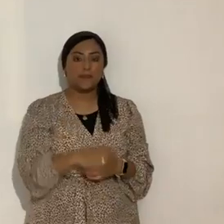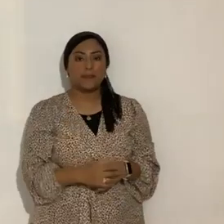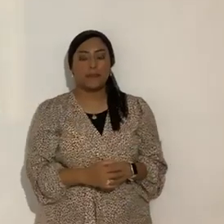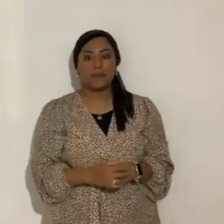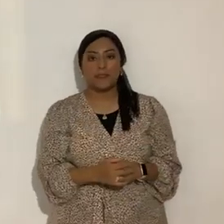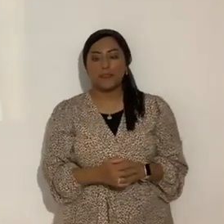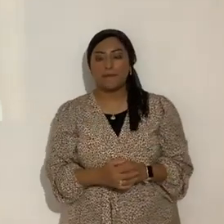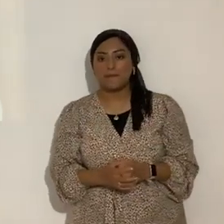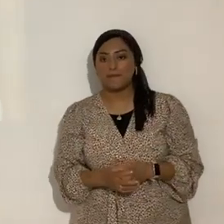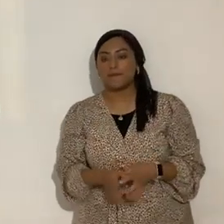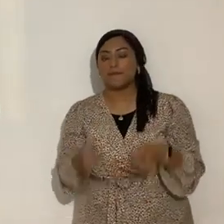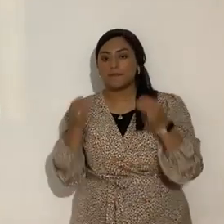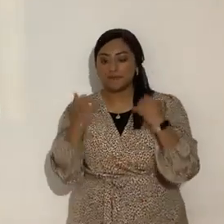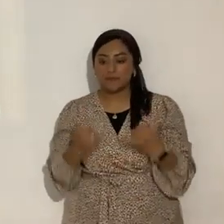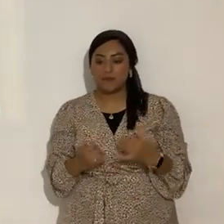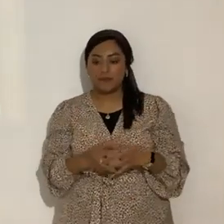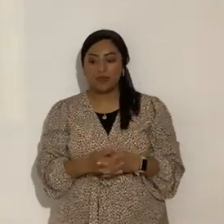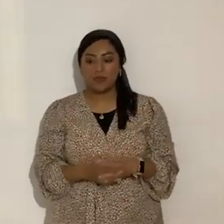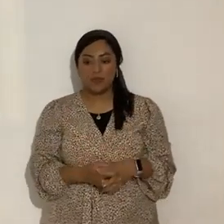Bueno, ahora,